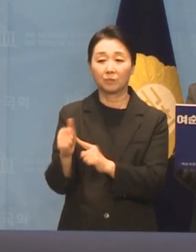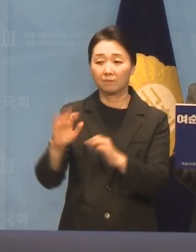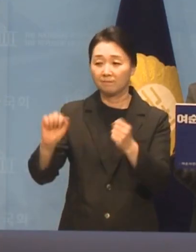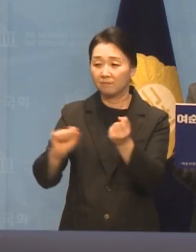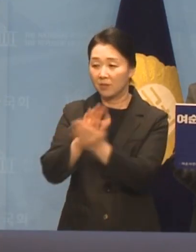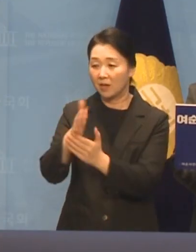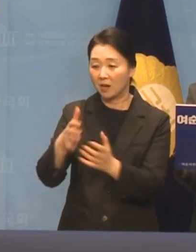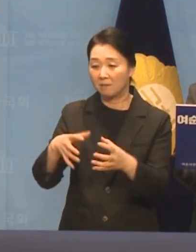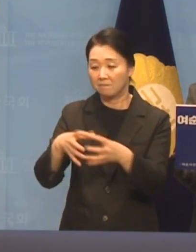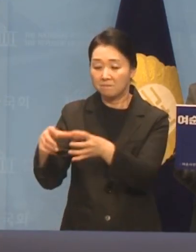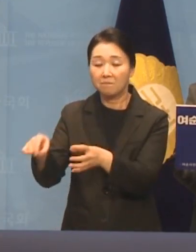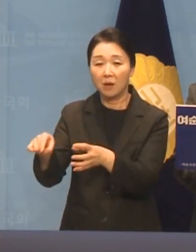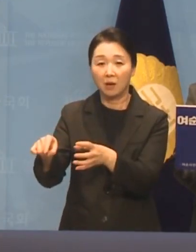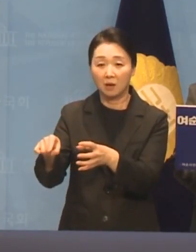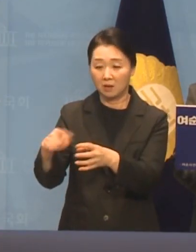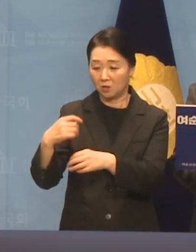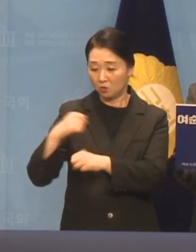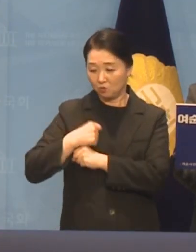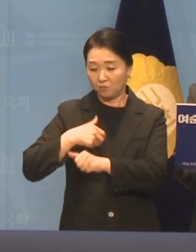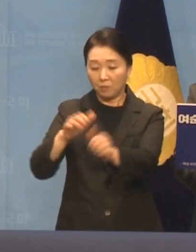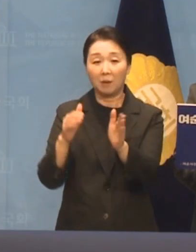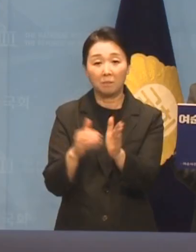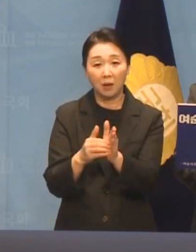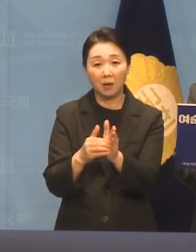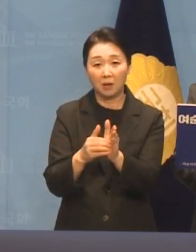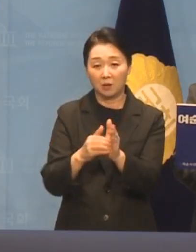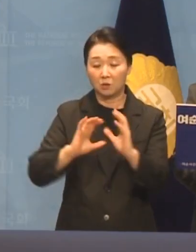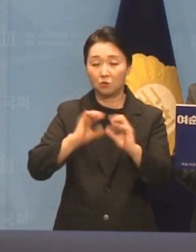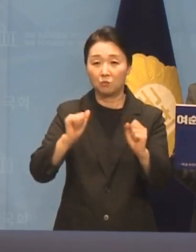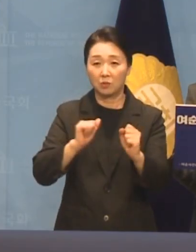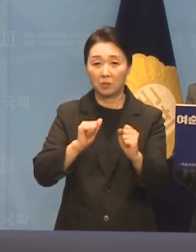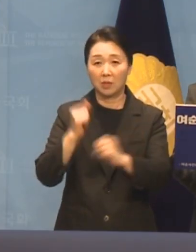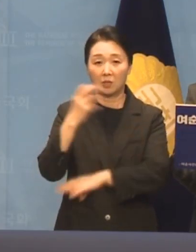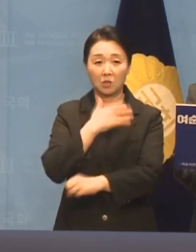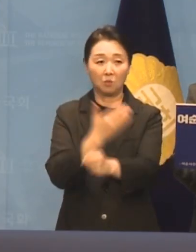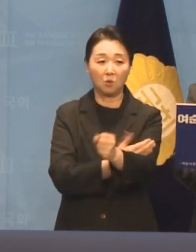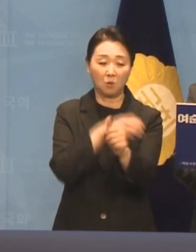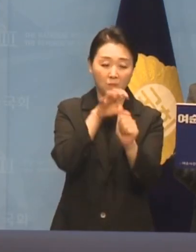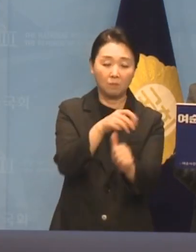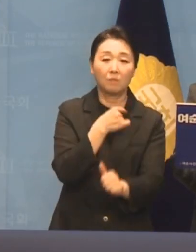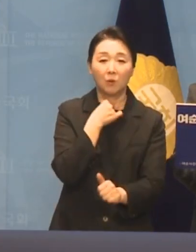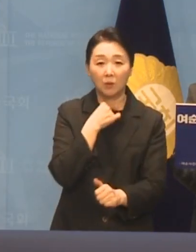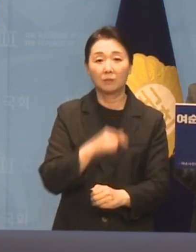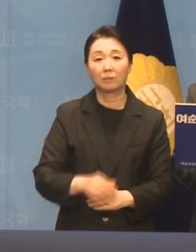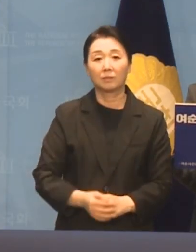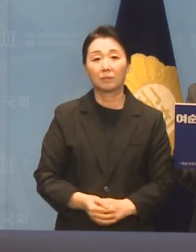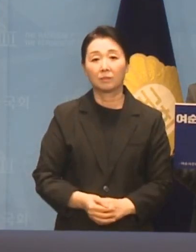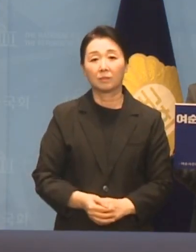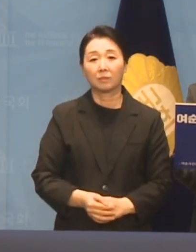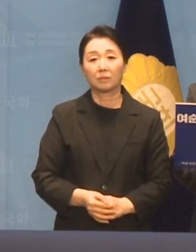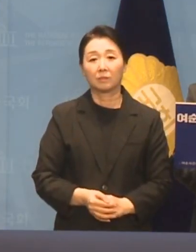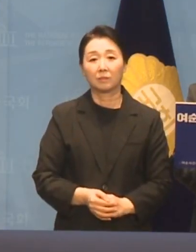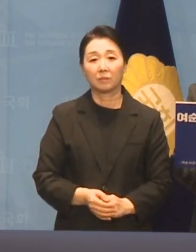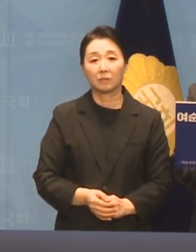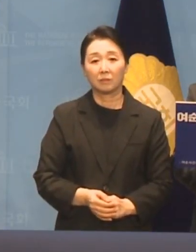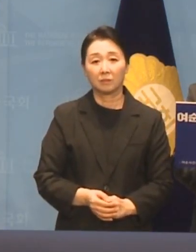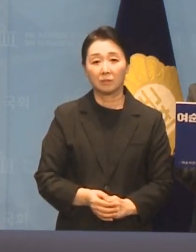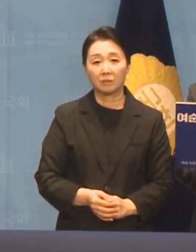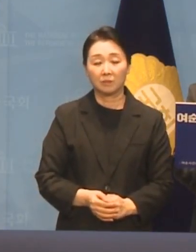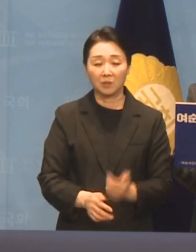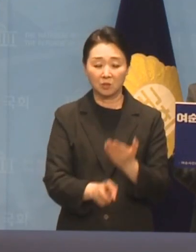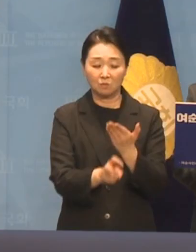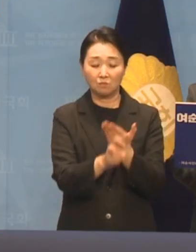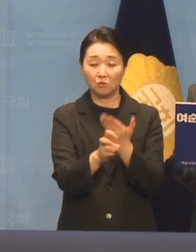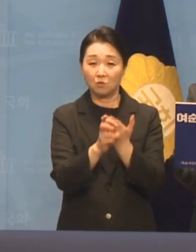세력은 계엄군을 앞세워 국민의 기본권을 통제하려 했습니다. 위헌